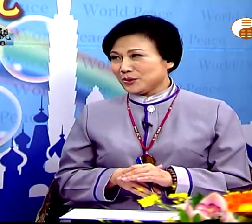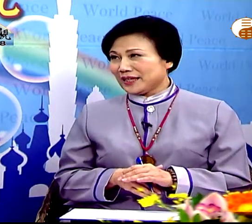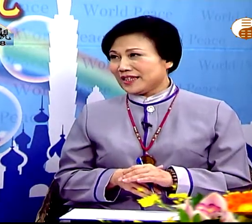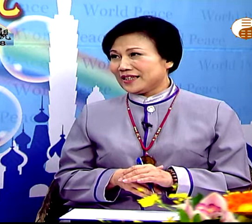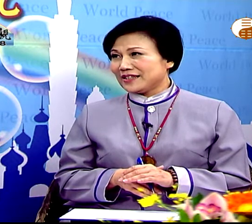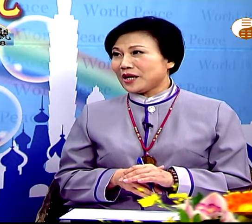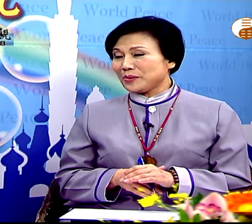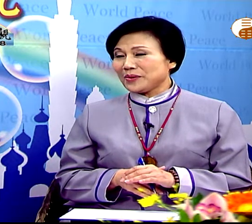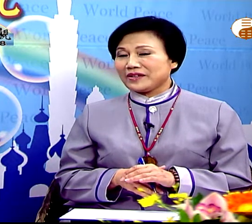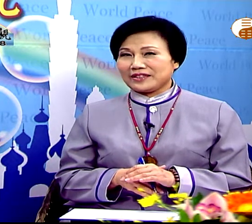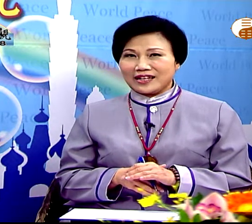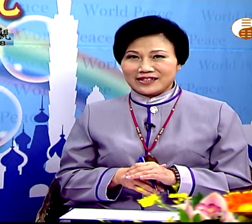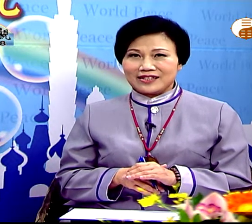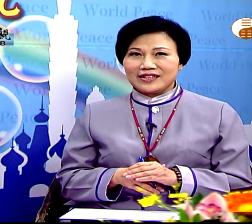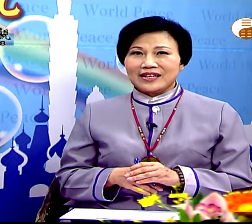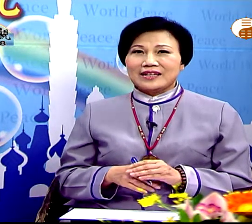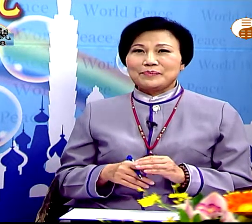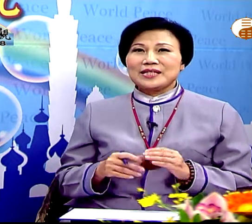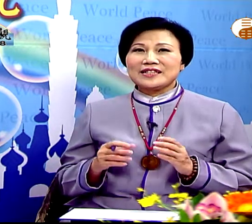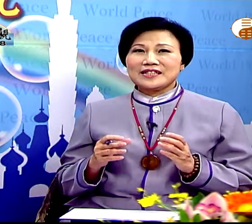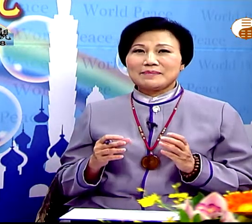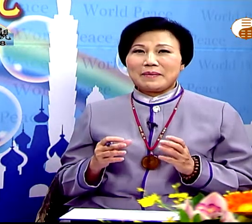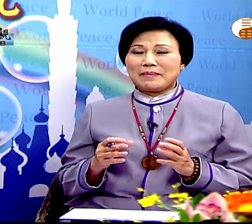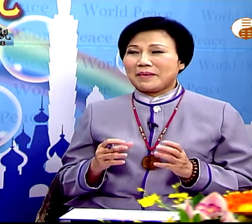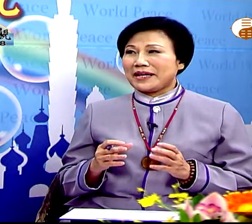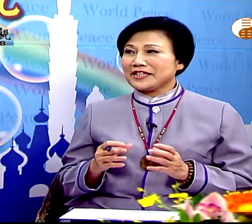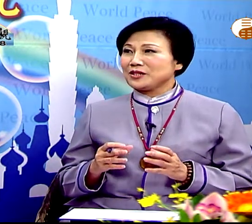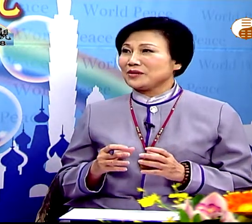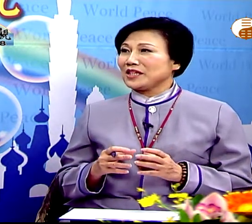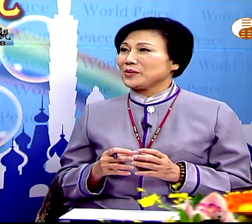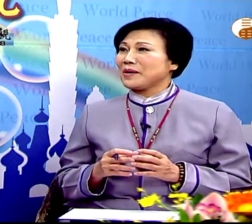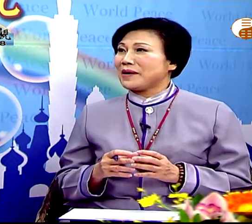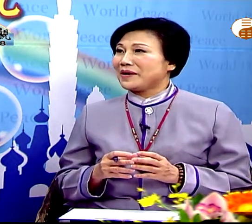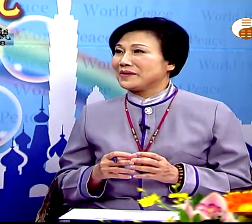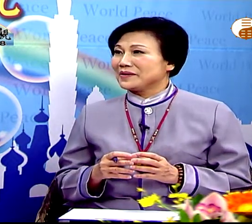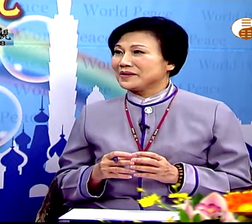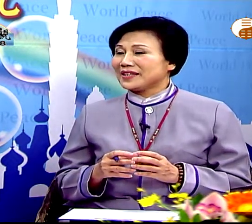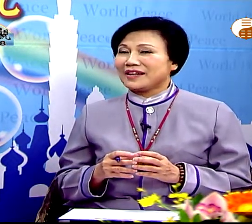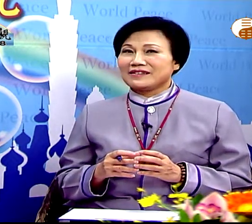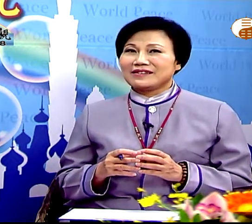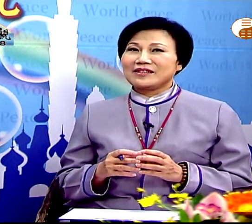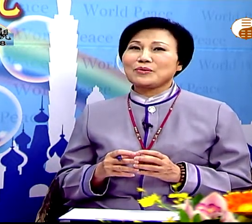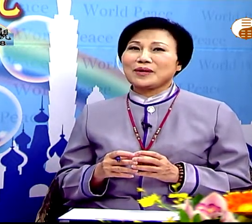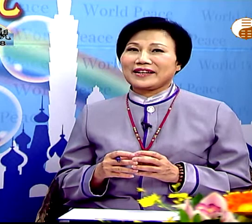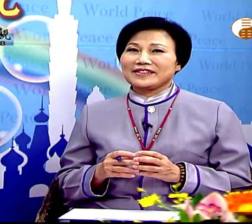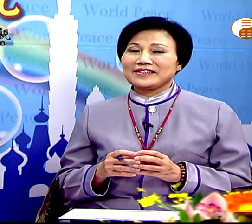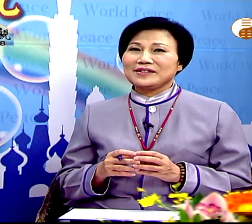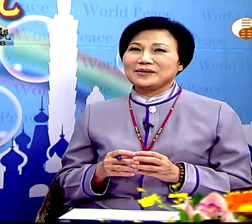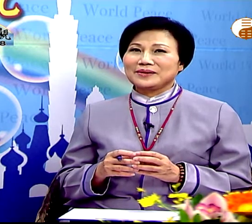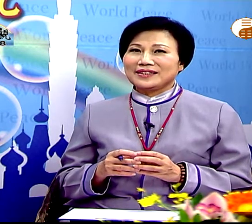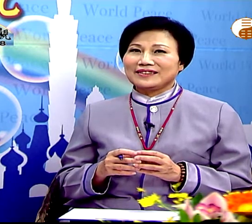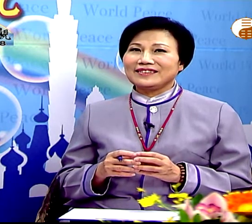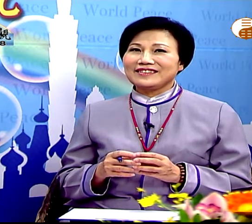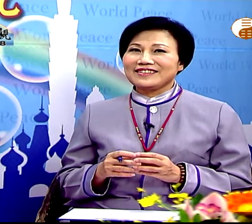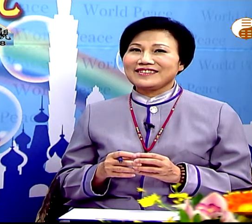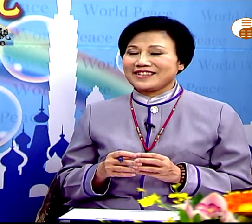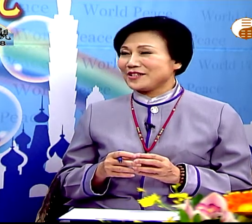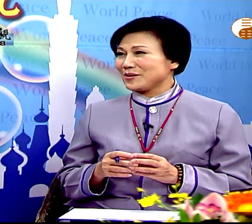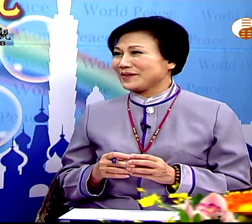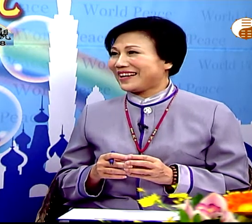的教育但是毕竟是爸爸妈妈心中的一块宝，交过来的时候一定是责任重大